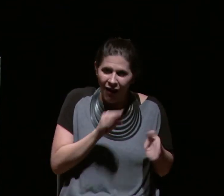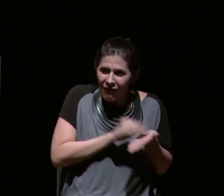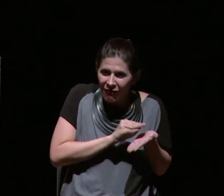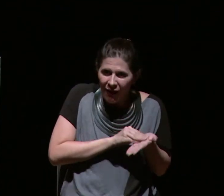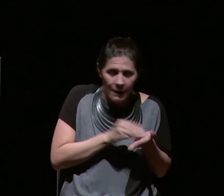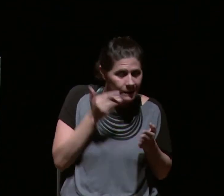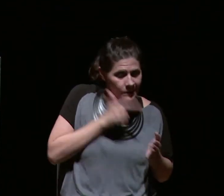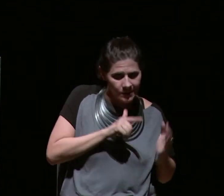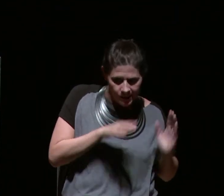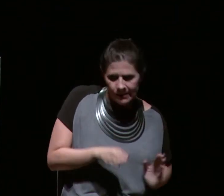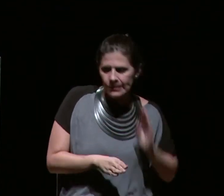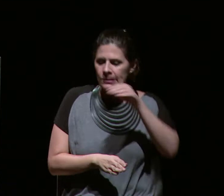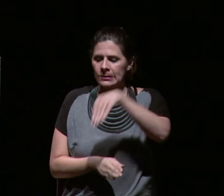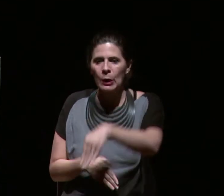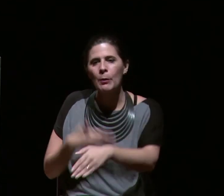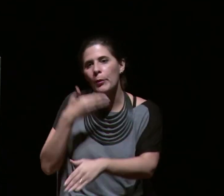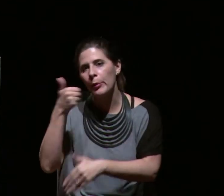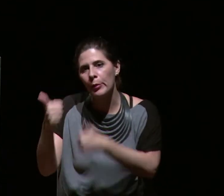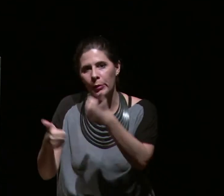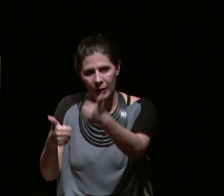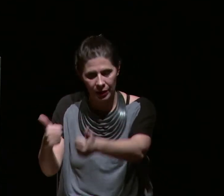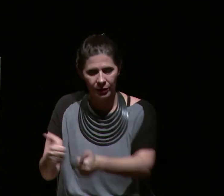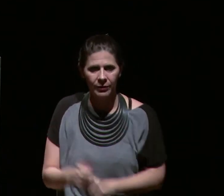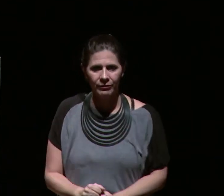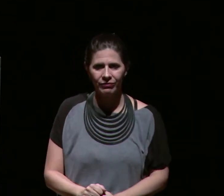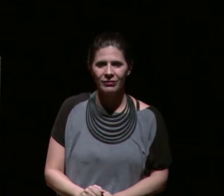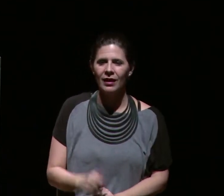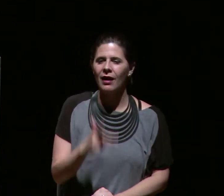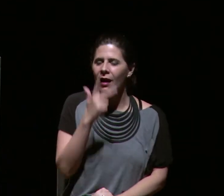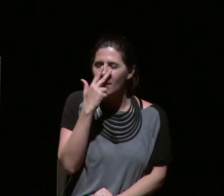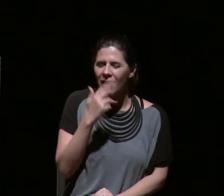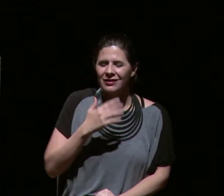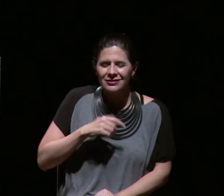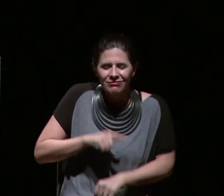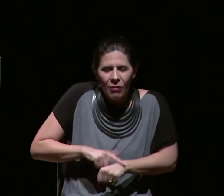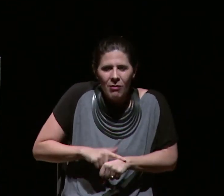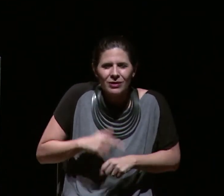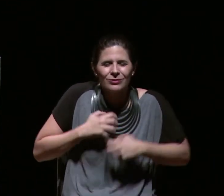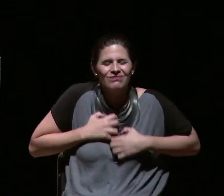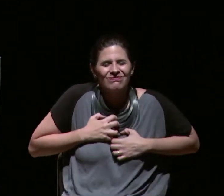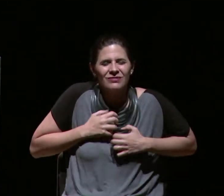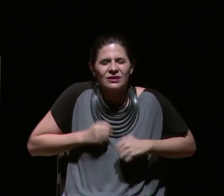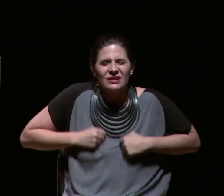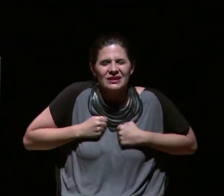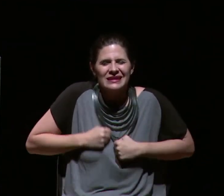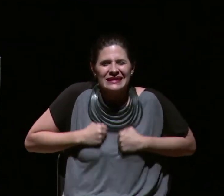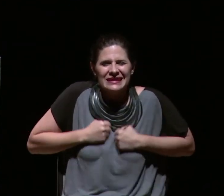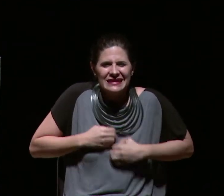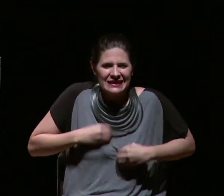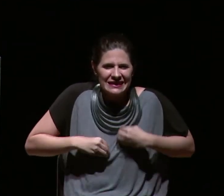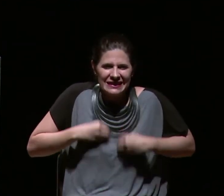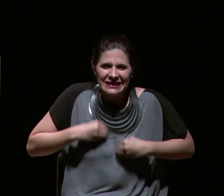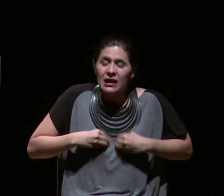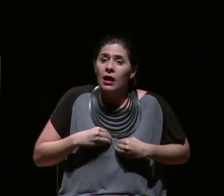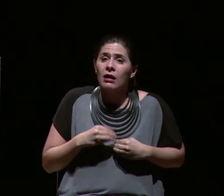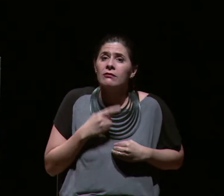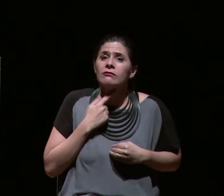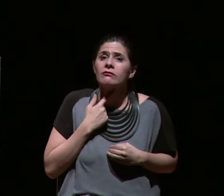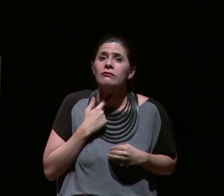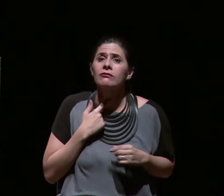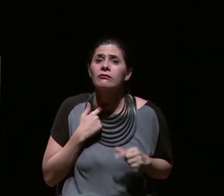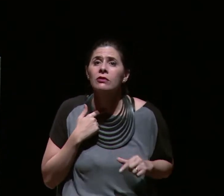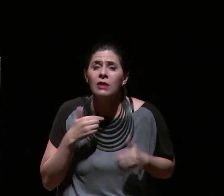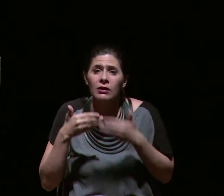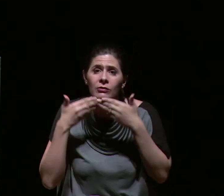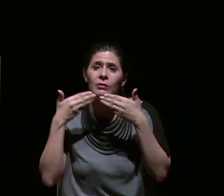professor. Verdadeiros colírios em meio a um estado de angústia e fome por melhorias. Mas quais eram